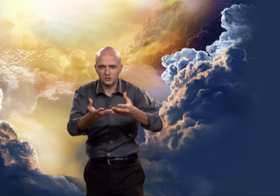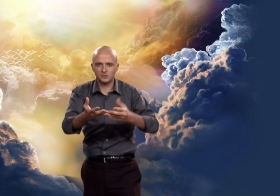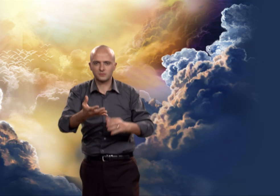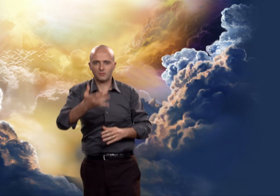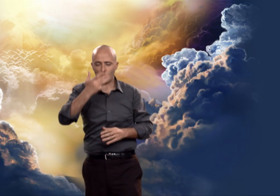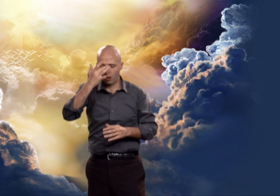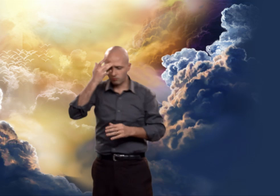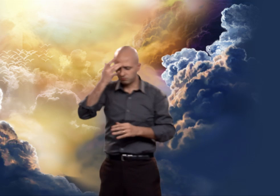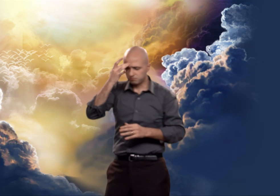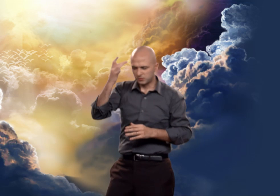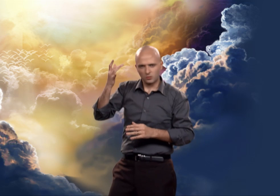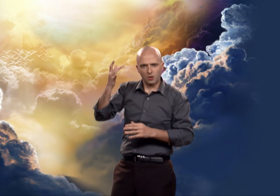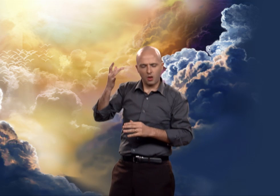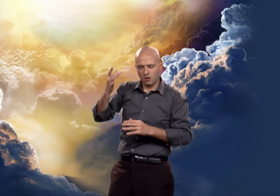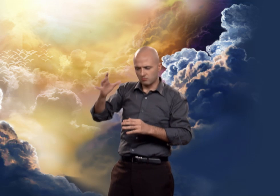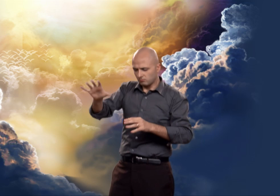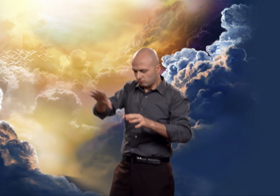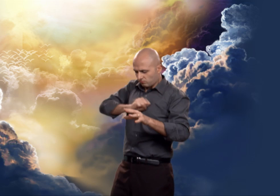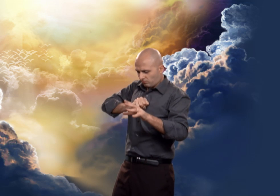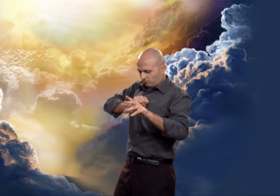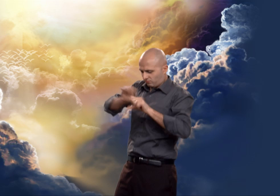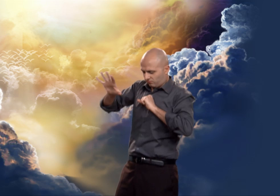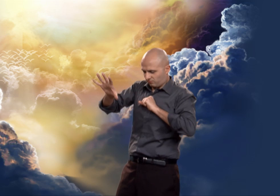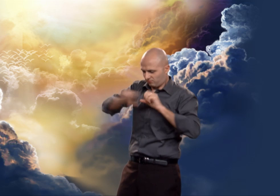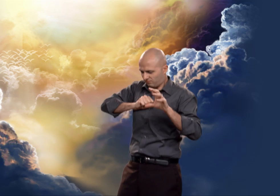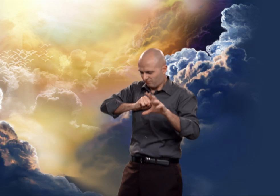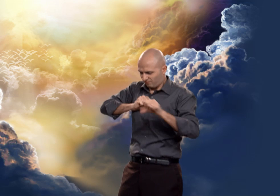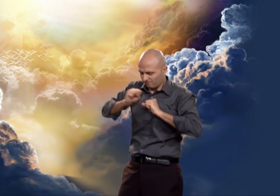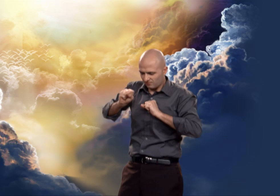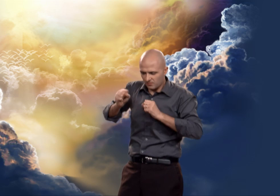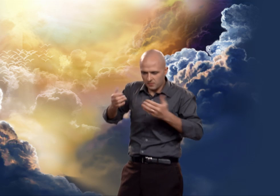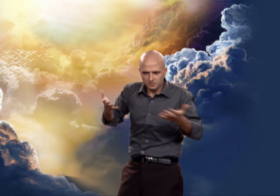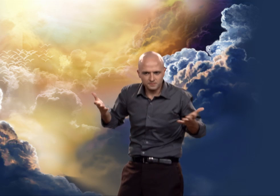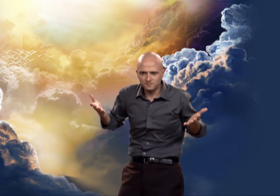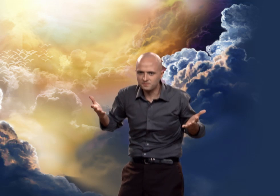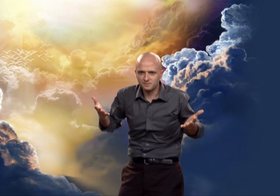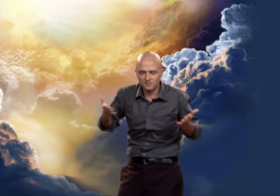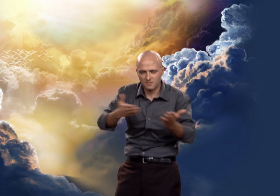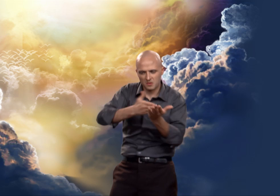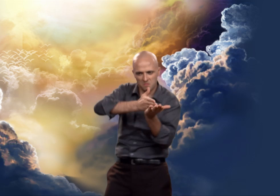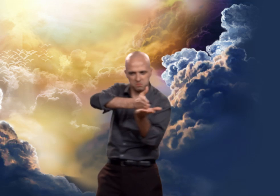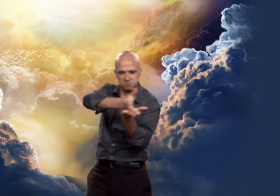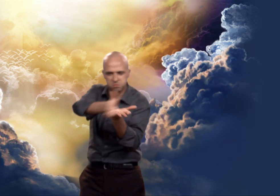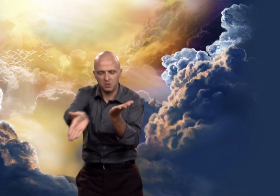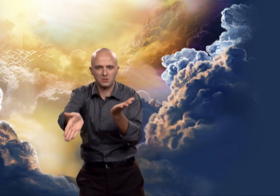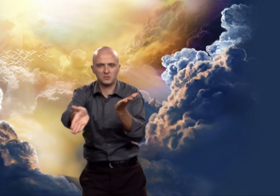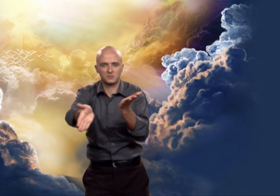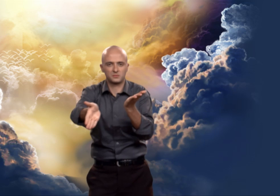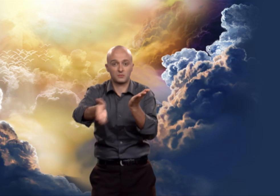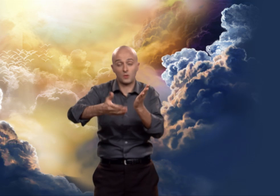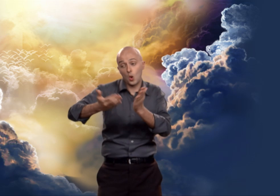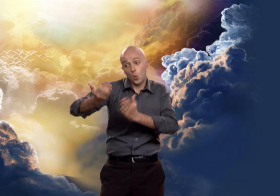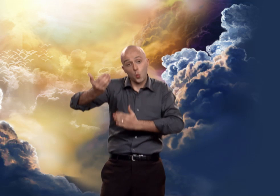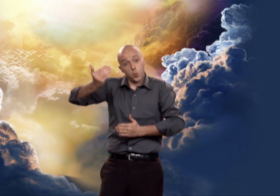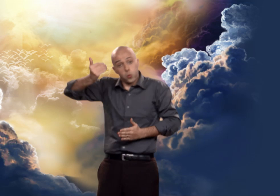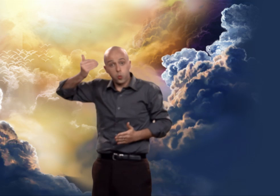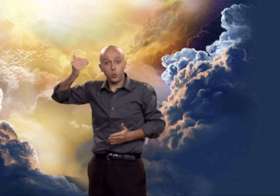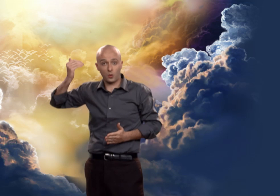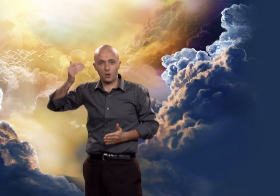Sempre que o estudo da Palavra de Deus é iniciado sem atitude de oração e desejo de aprender, o verdadeiro sentido dos